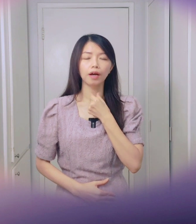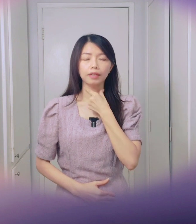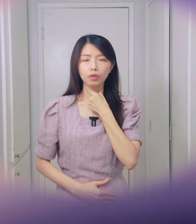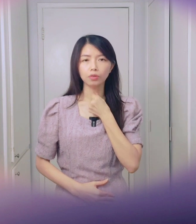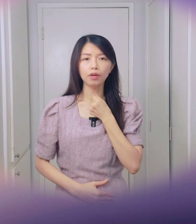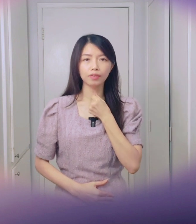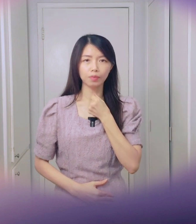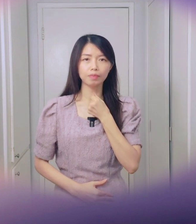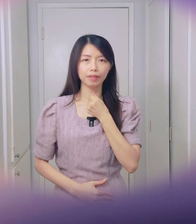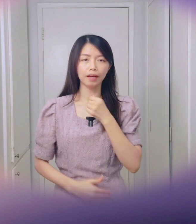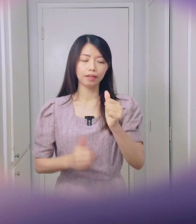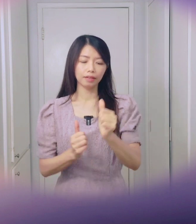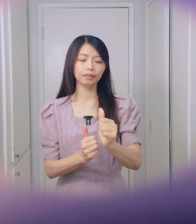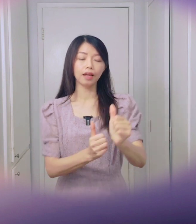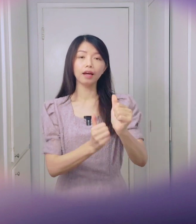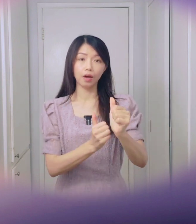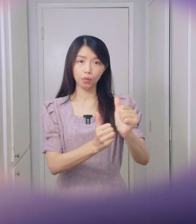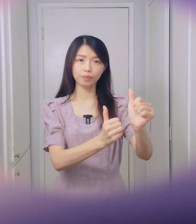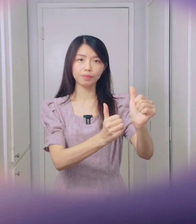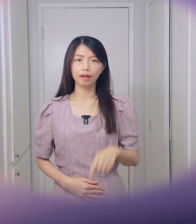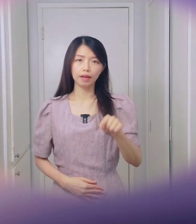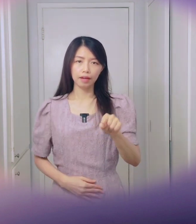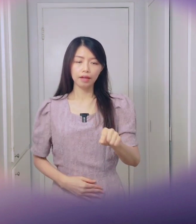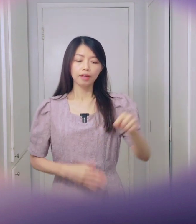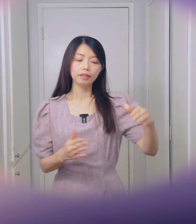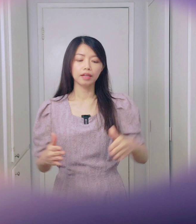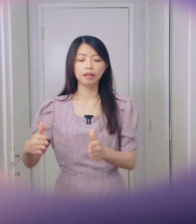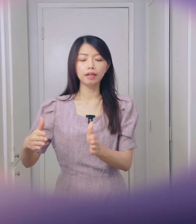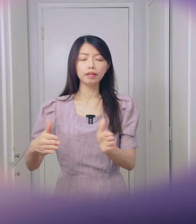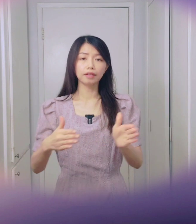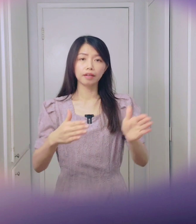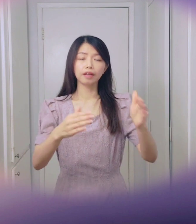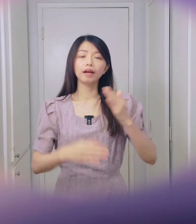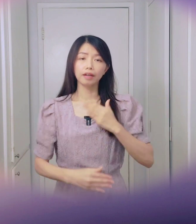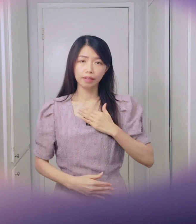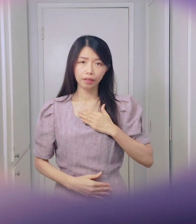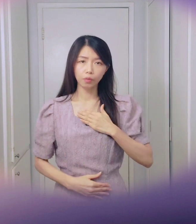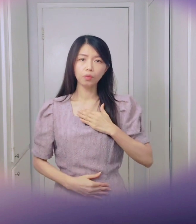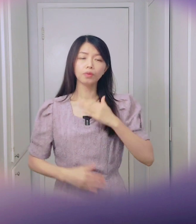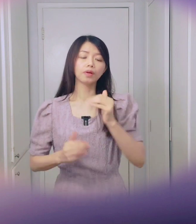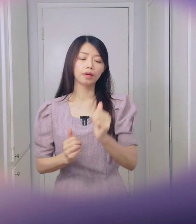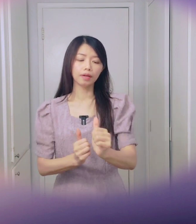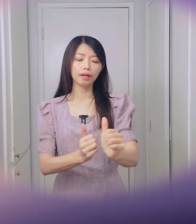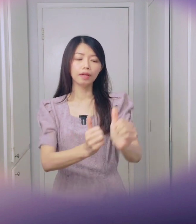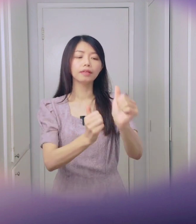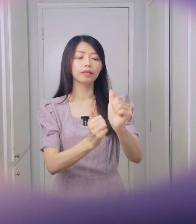되고요. 안 하셔도 상관없습니다. 따라가오. 그 길을 나도